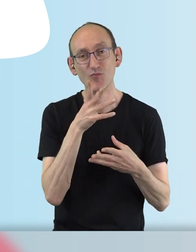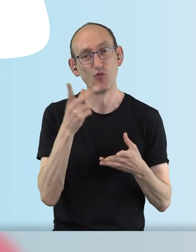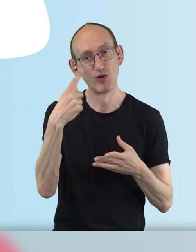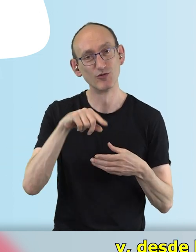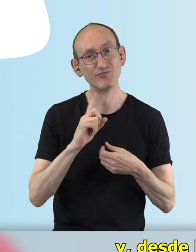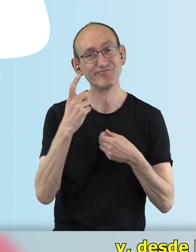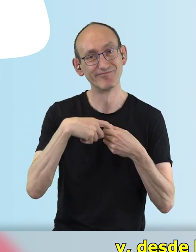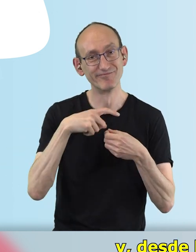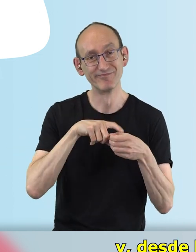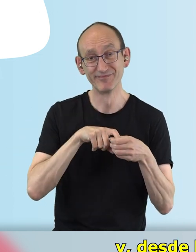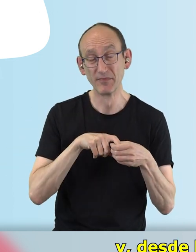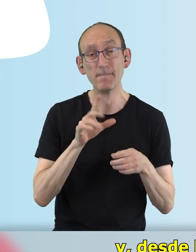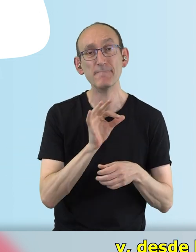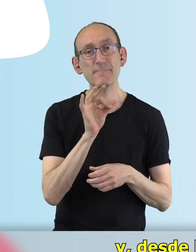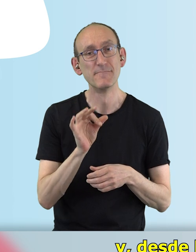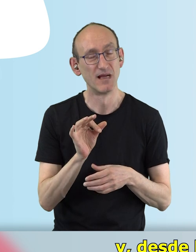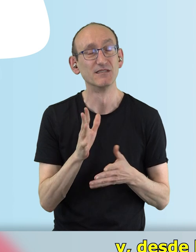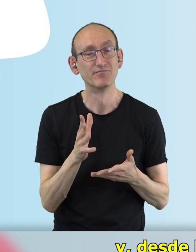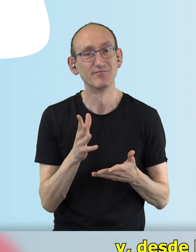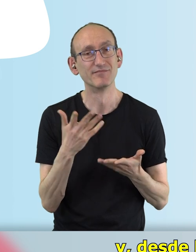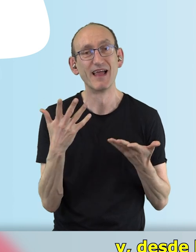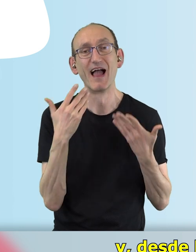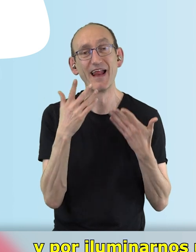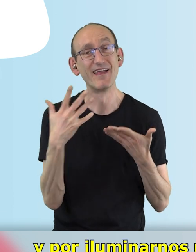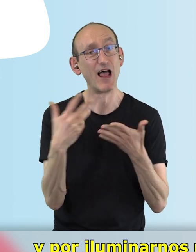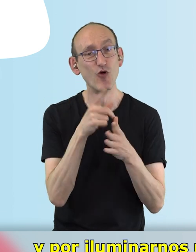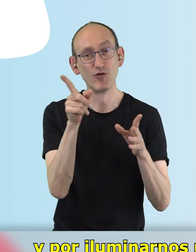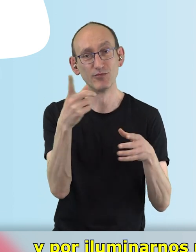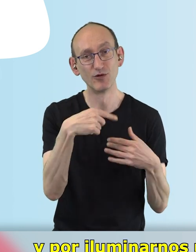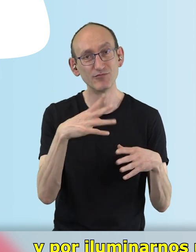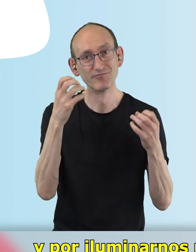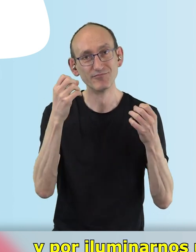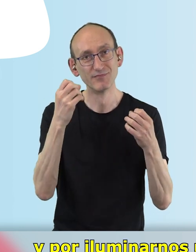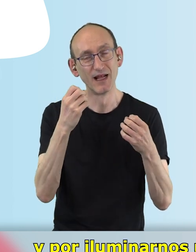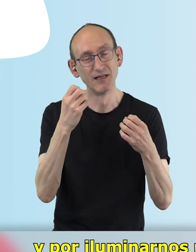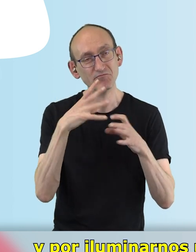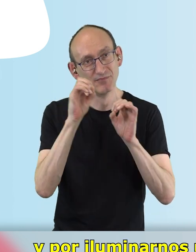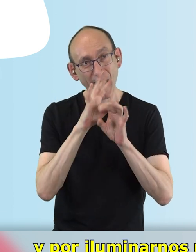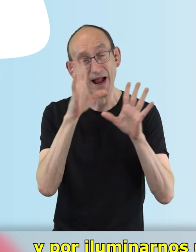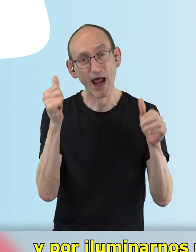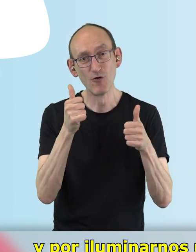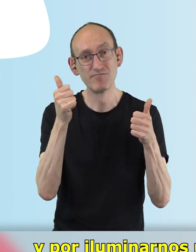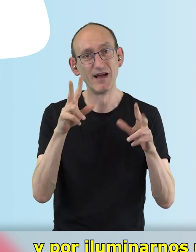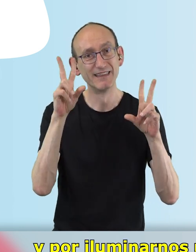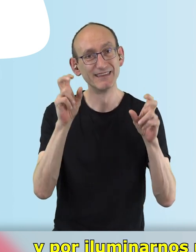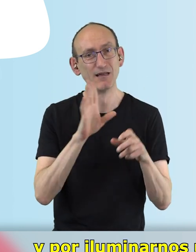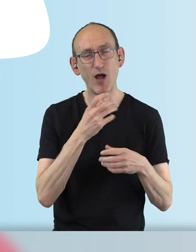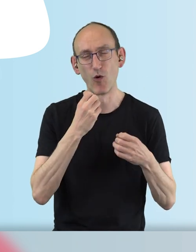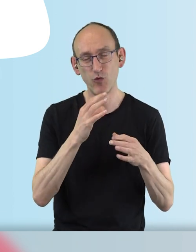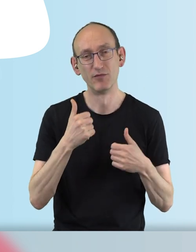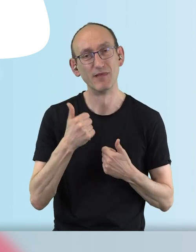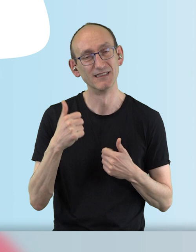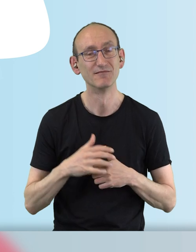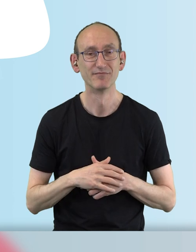estado aquí con nosotros. Y desde luego, gracias a todos por estar aquí, por iluminarnos un poquito más en este apasionante tema.